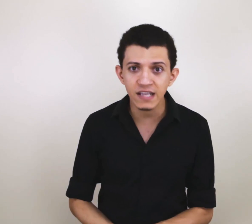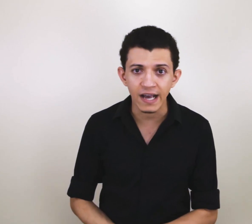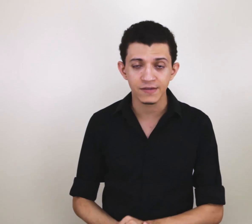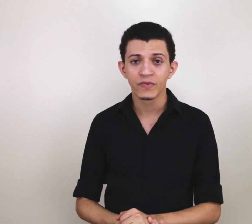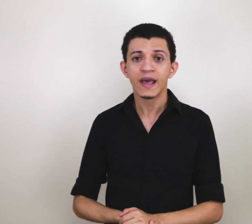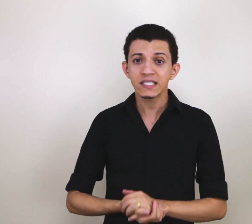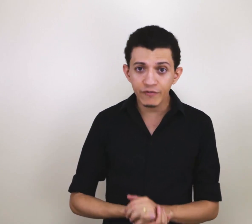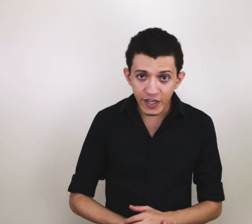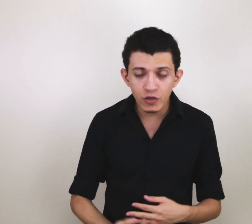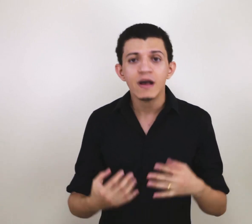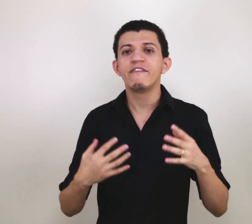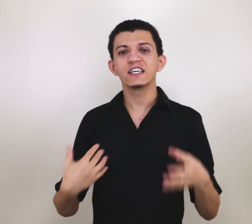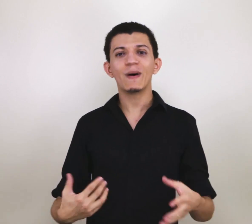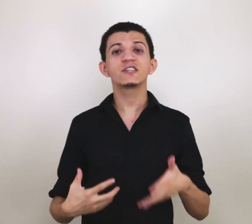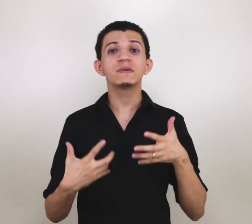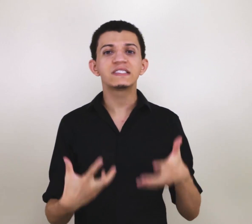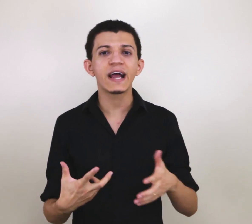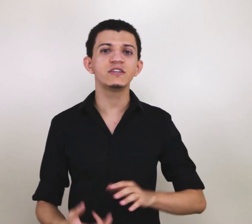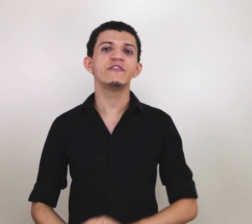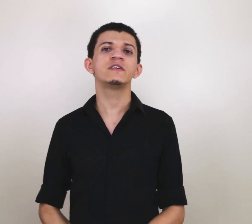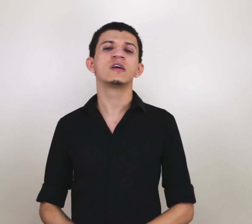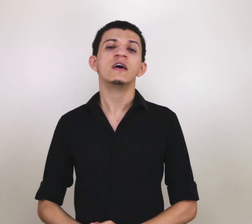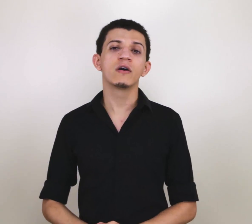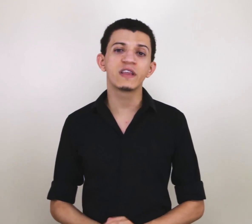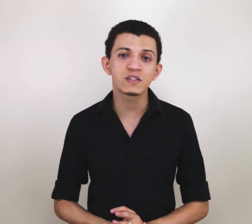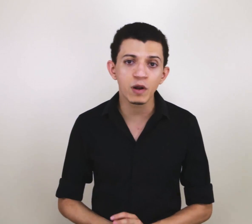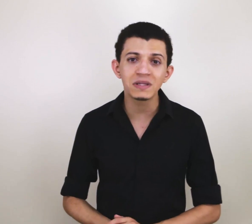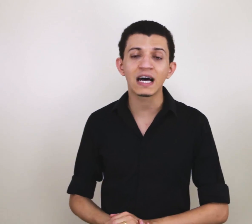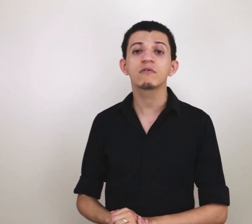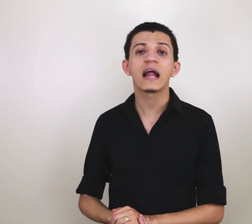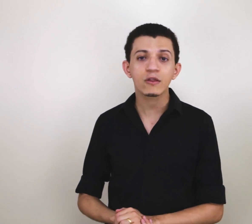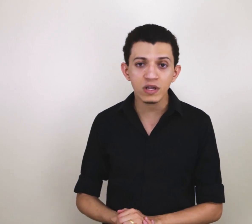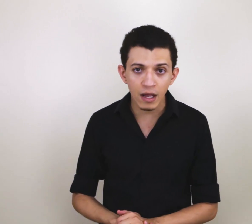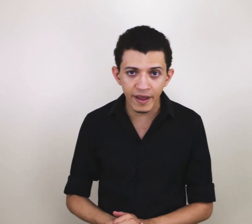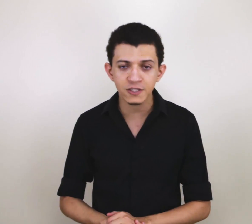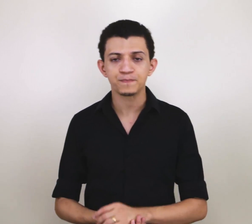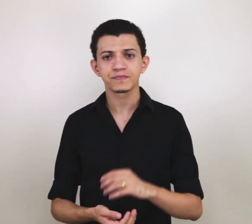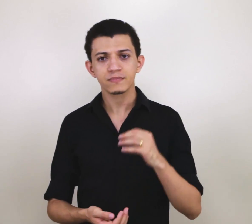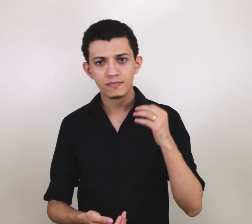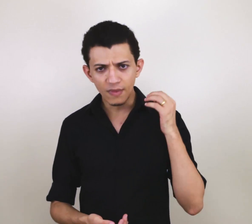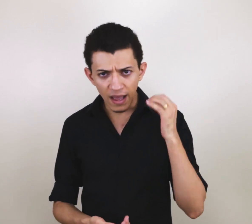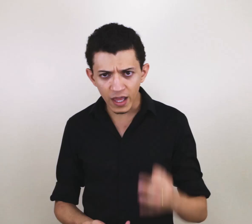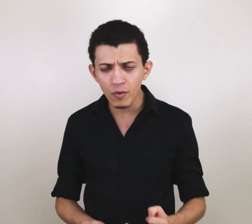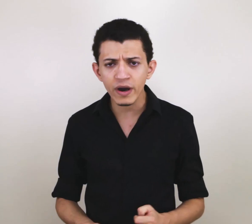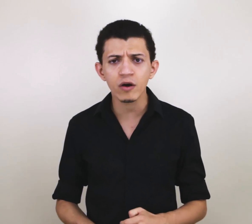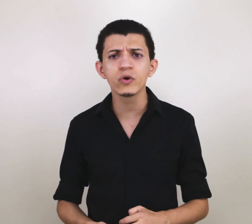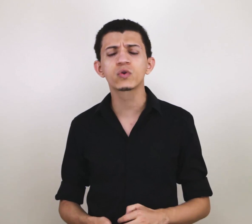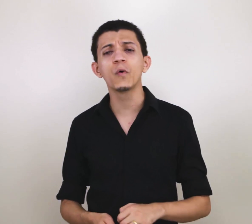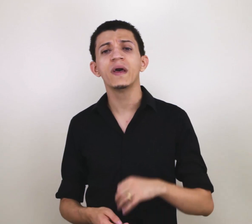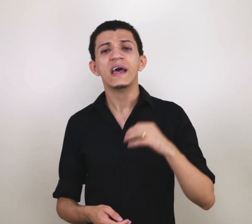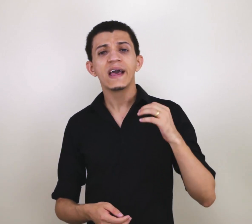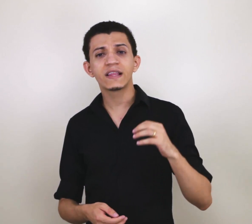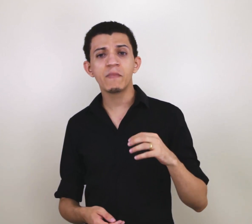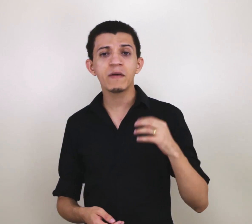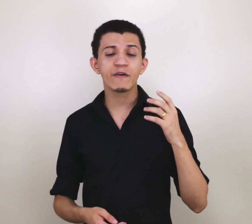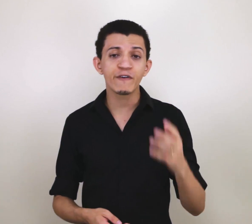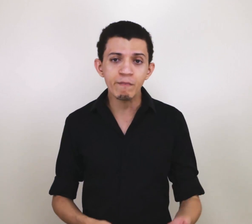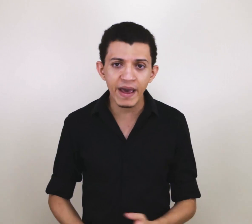faciais. Esse vídeo faz parte de uma série de vídeos que eu tenho disponibilizado gratuitamente aqui no meu canal do YouTube e também em minha fanpage